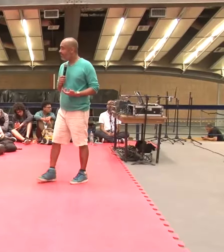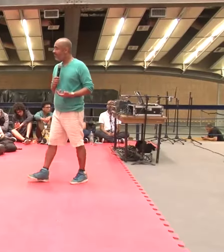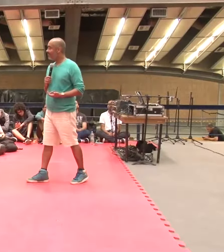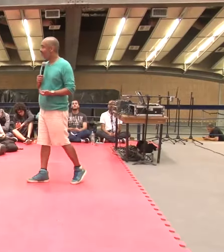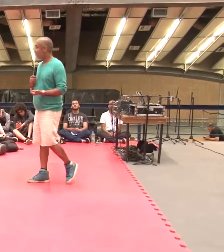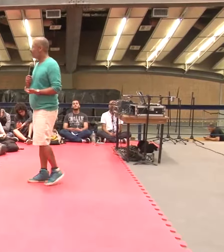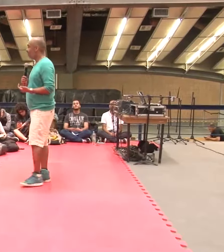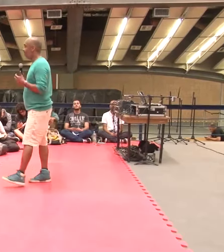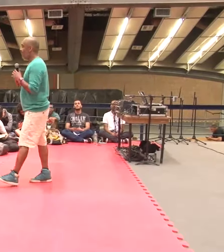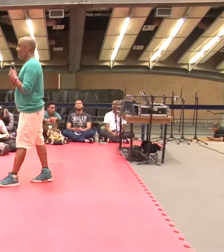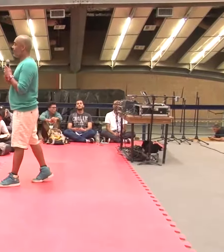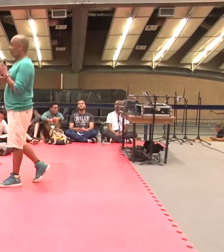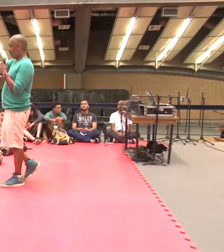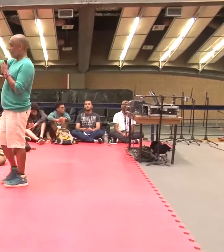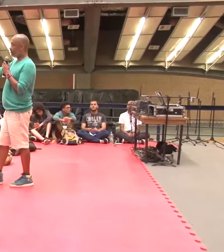ficar.